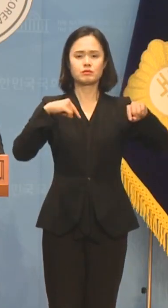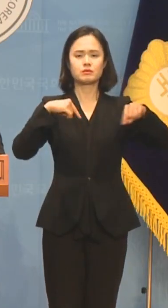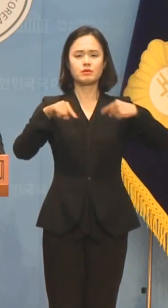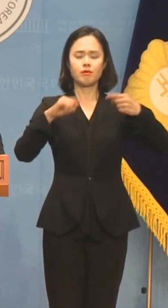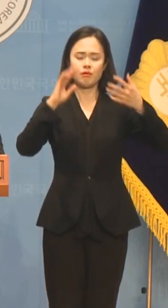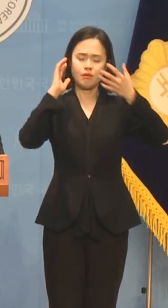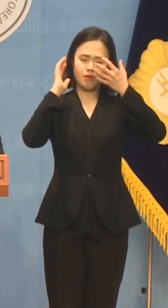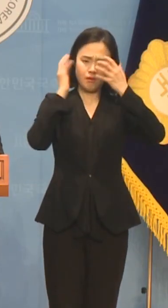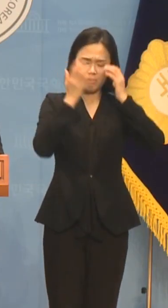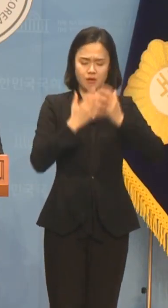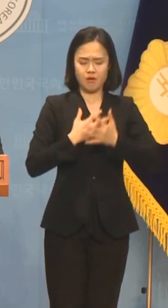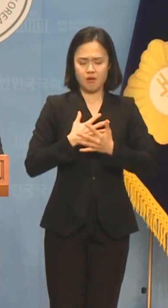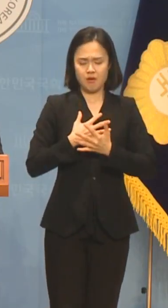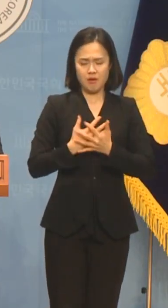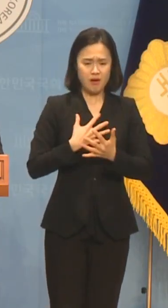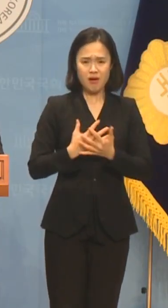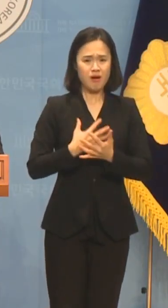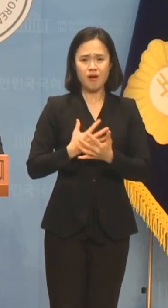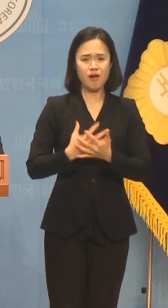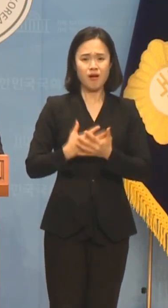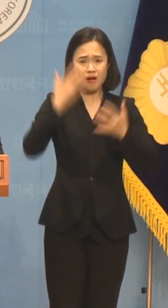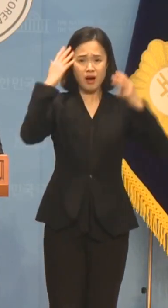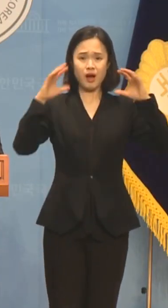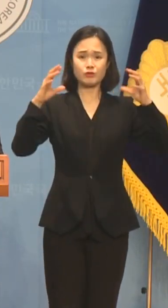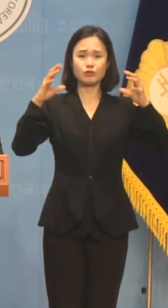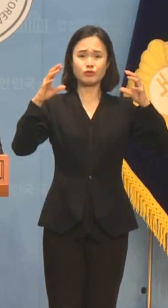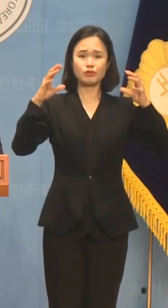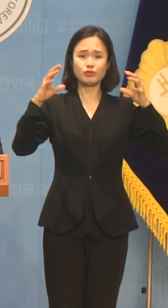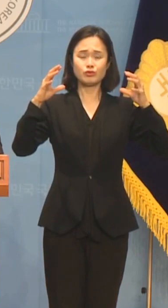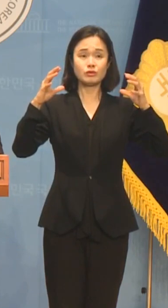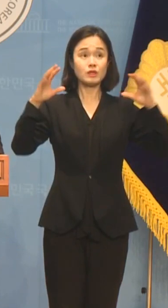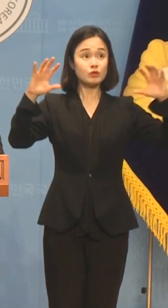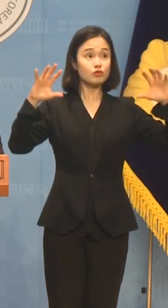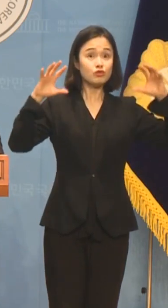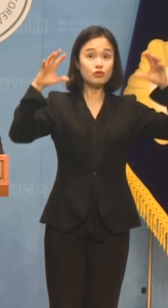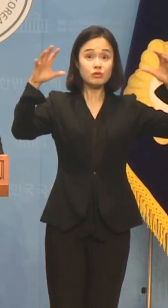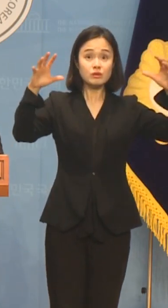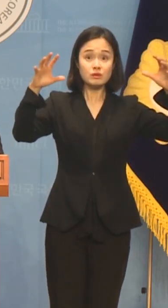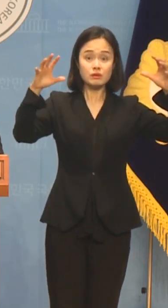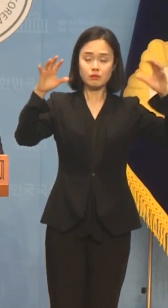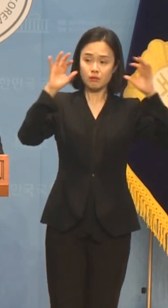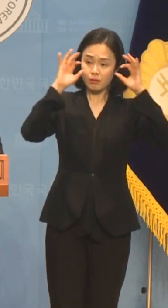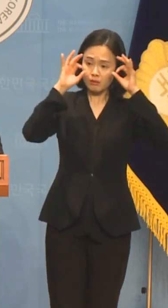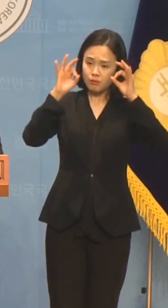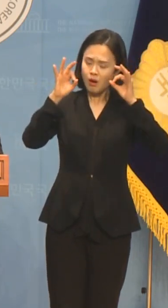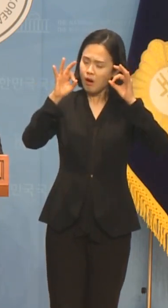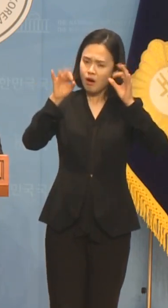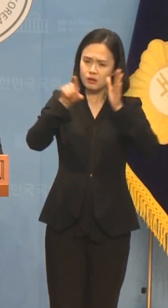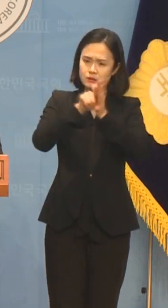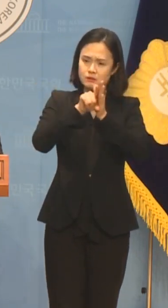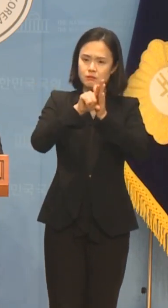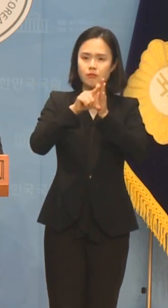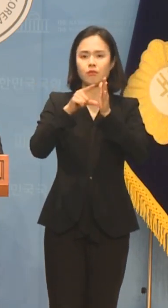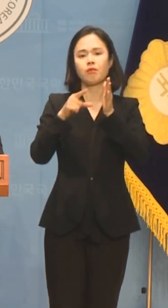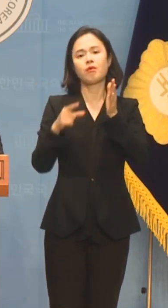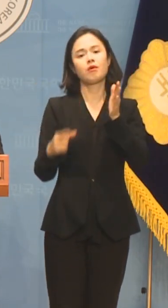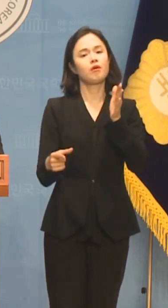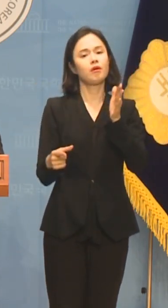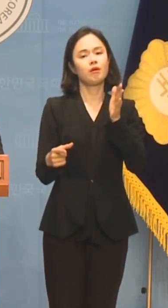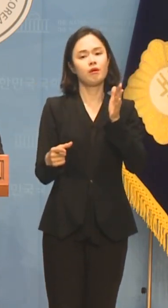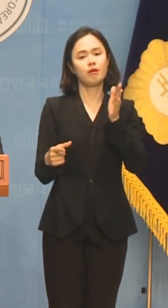인해 대한민국의 국가 신인도가 떨어지고 민생 경제가 망가지고